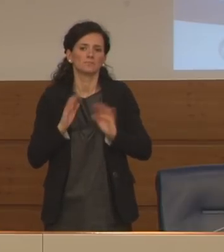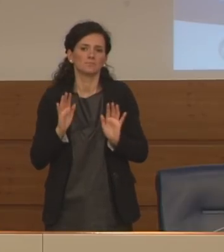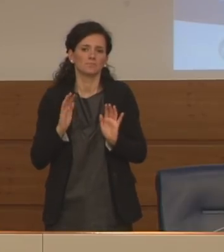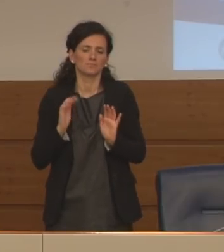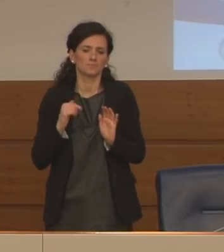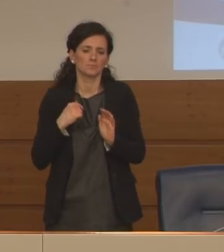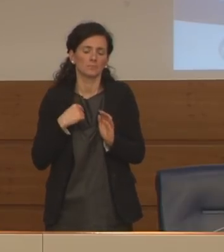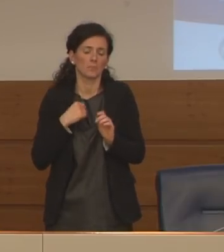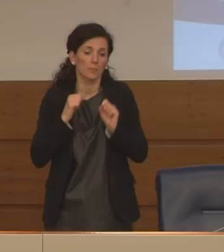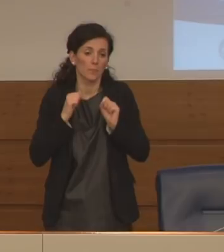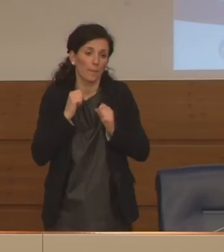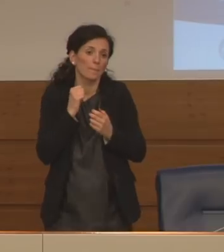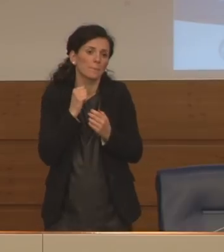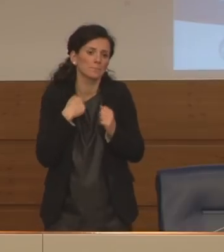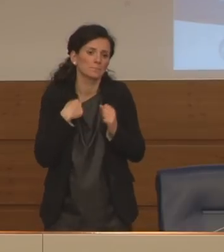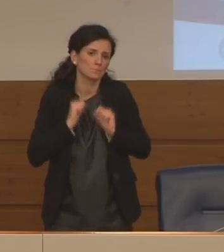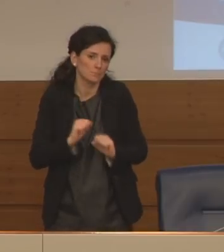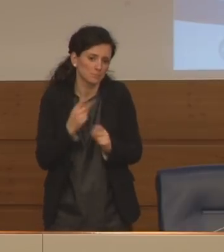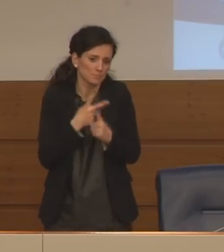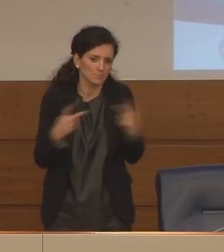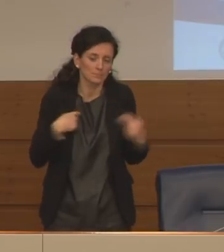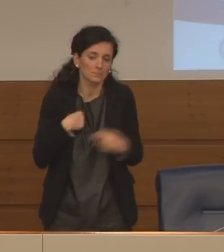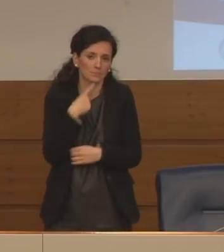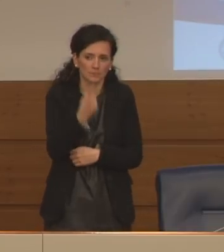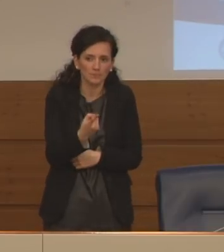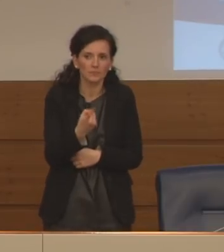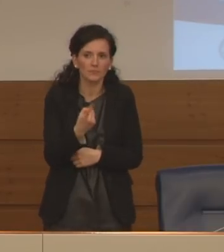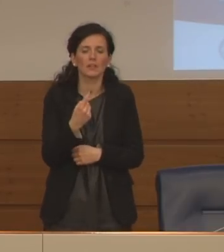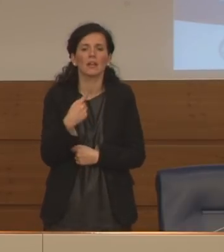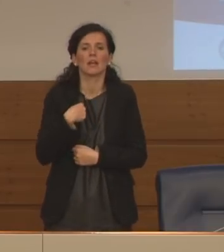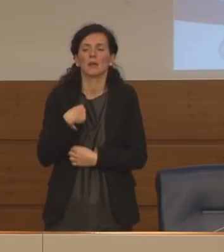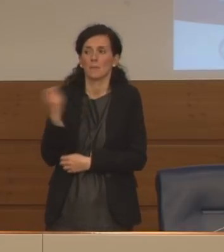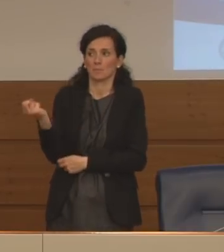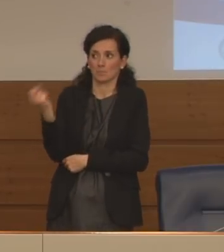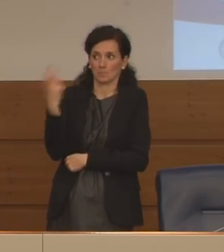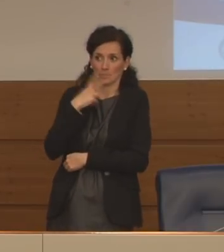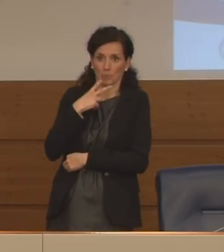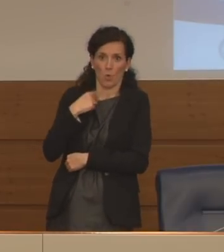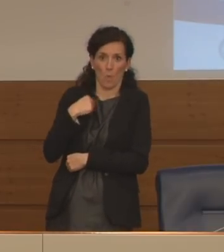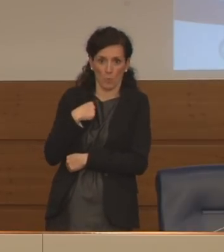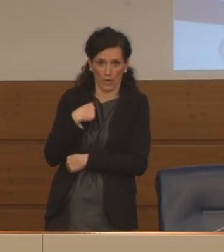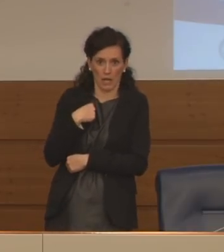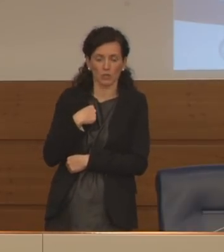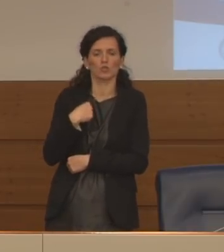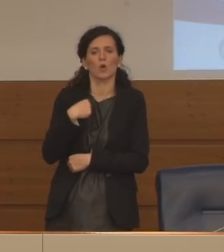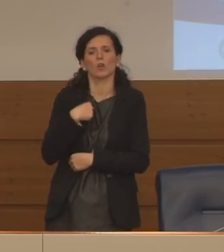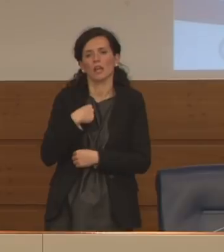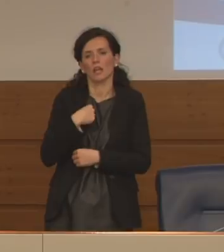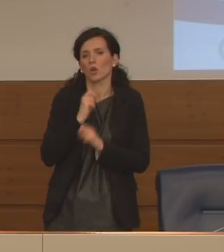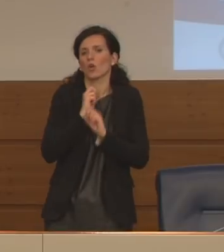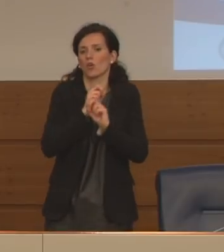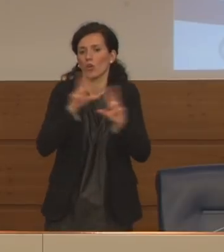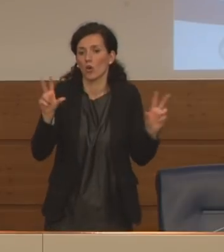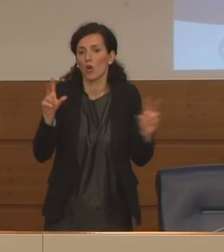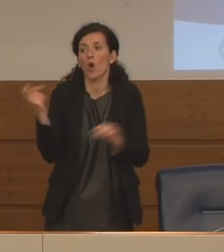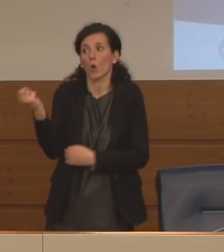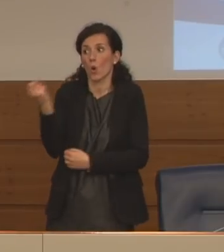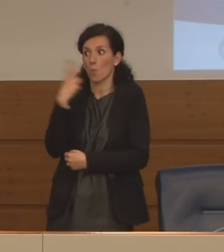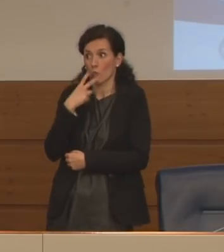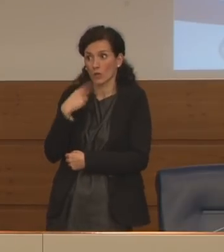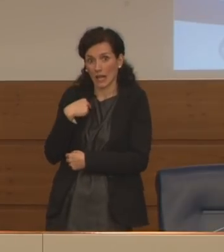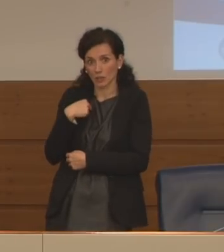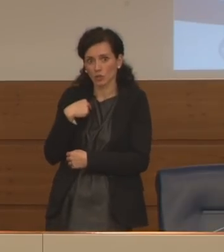evidenziare una cosa che a me è stata detta e che è stata in qualche modo valutata